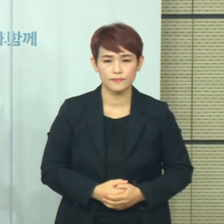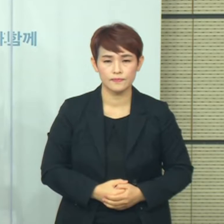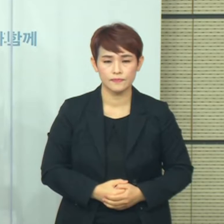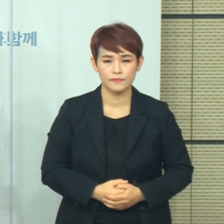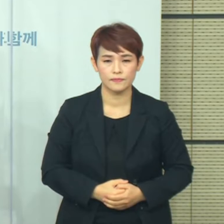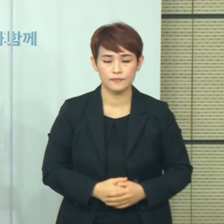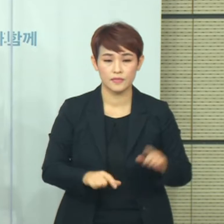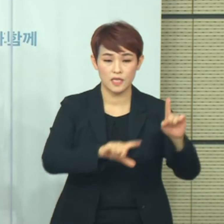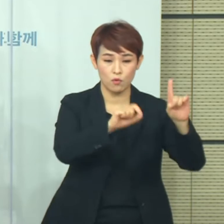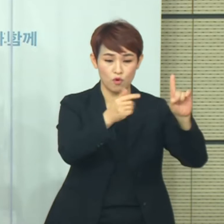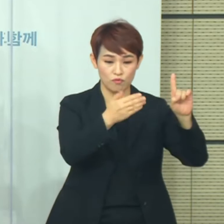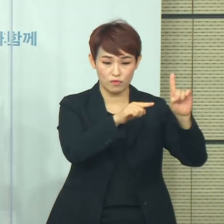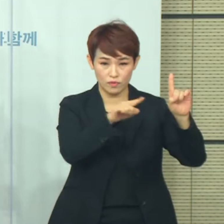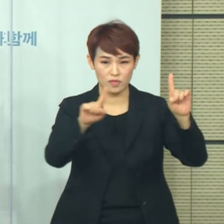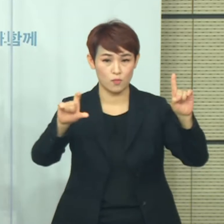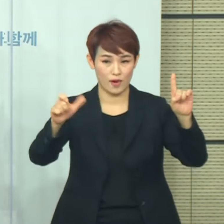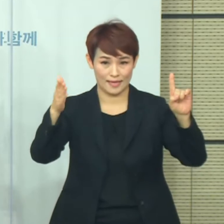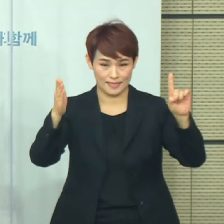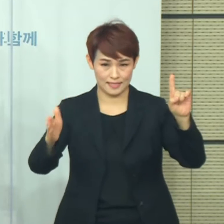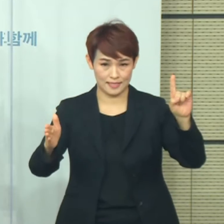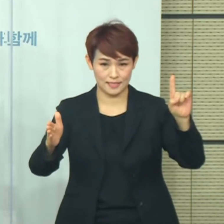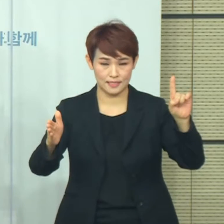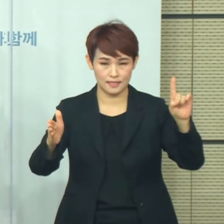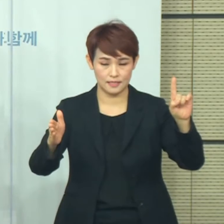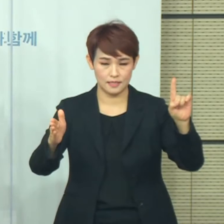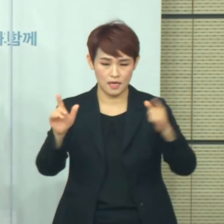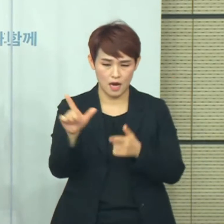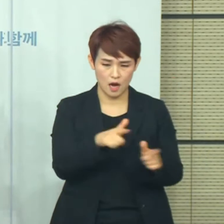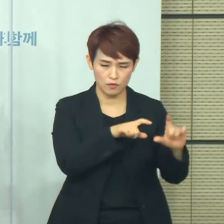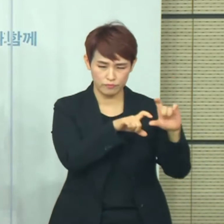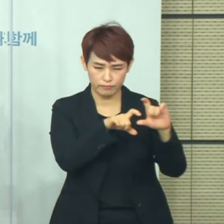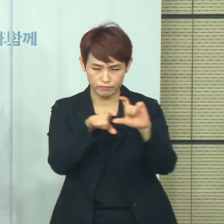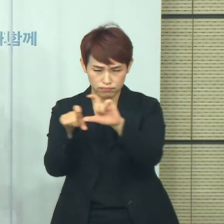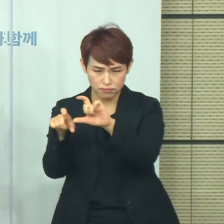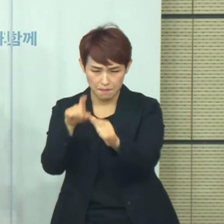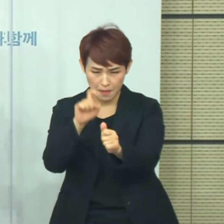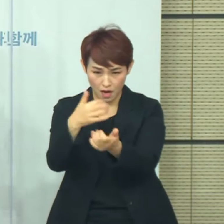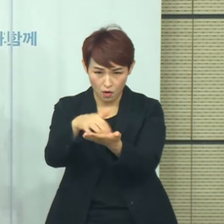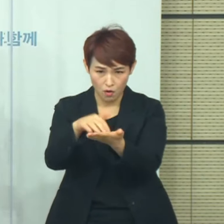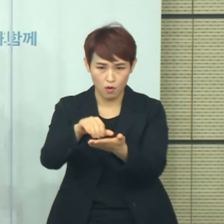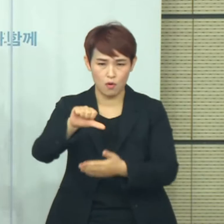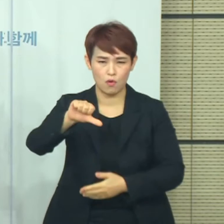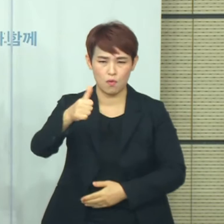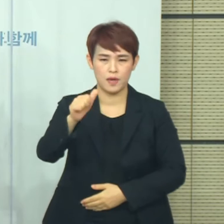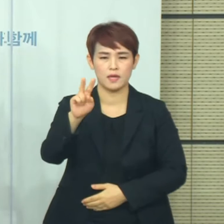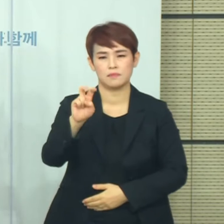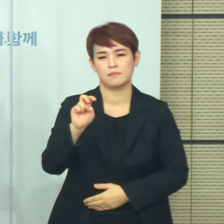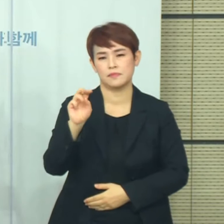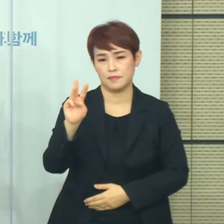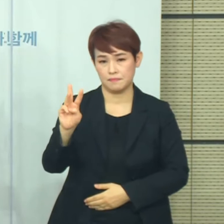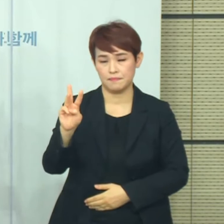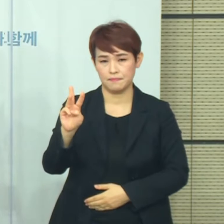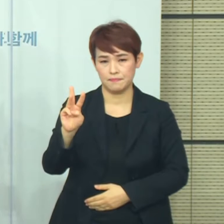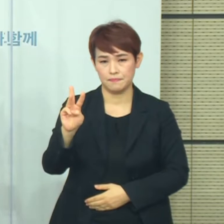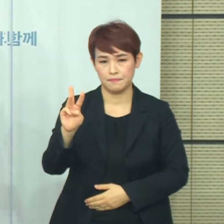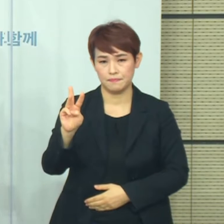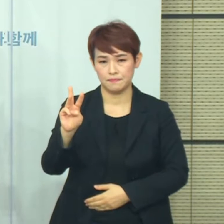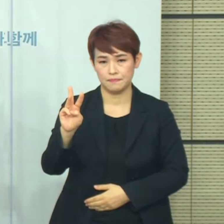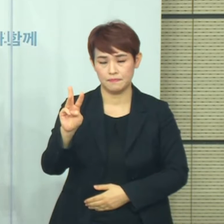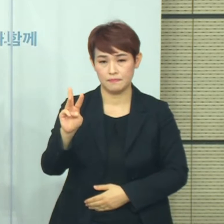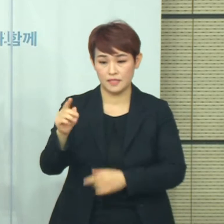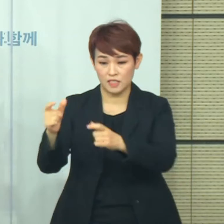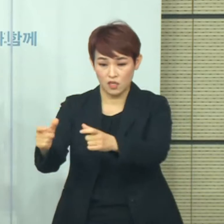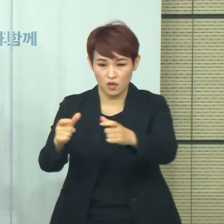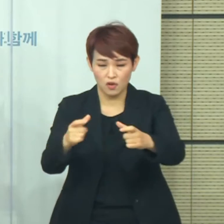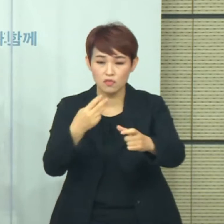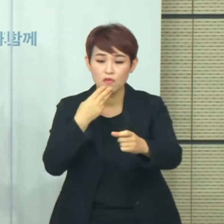1월 9일부터 15일까지 지난 한 주간 하루 평균 국내 환자 수는 523명입니다. 특히